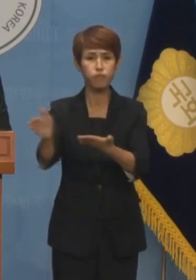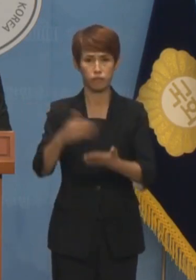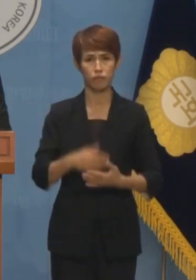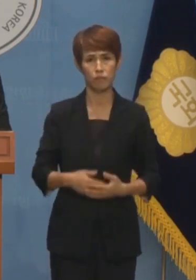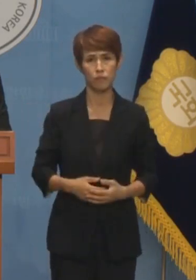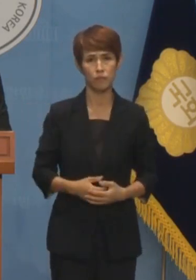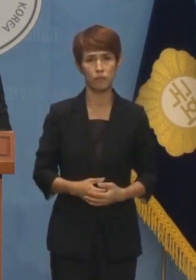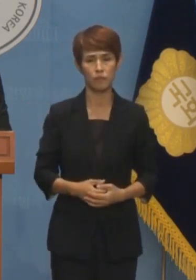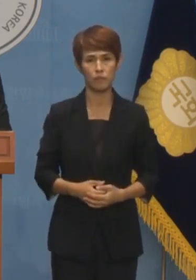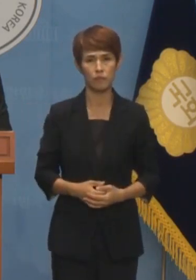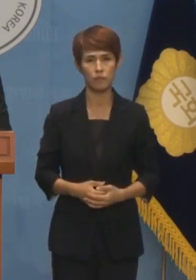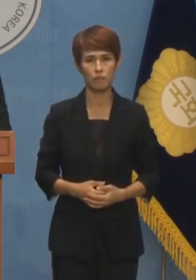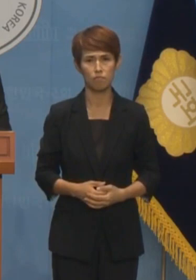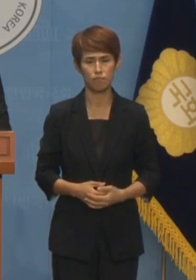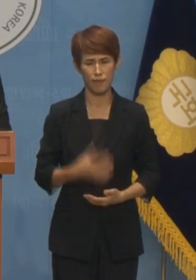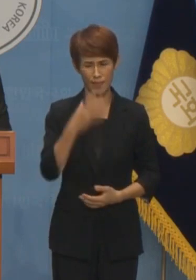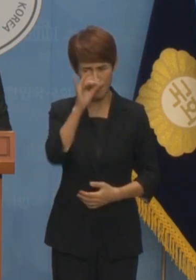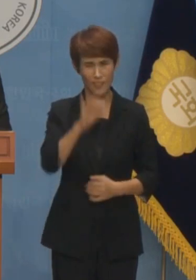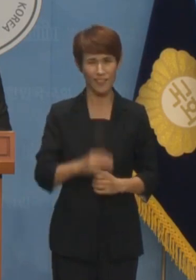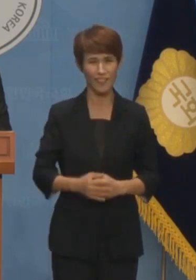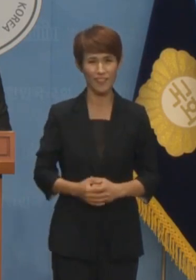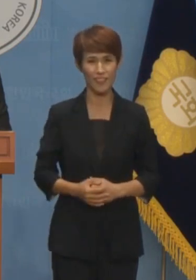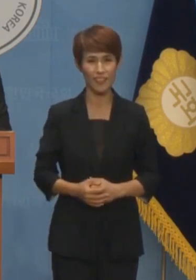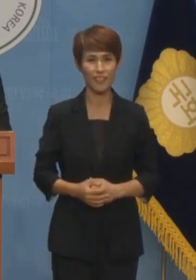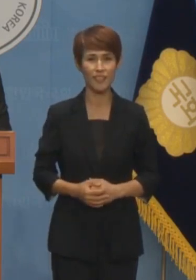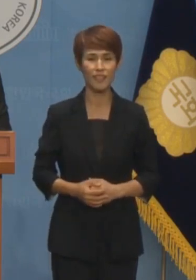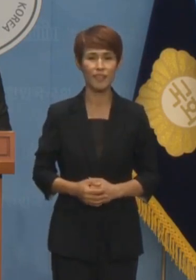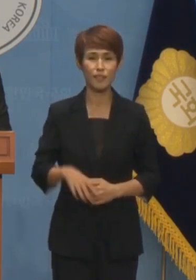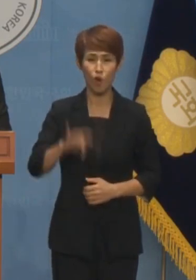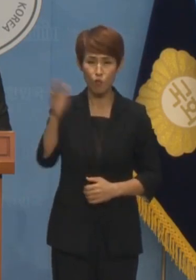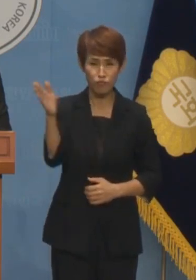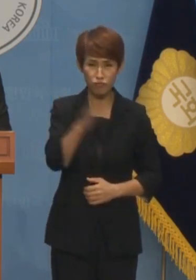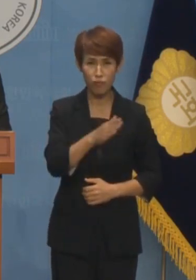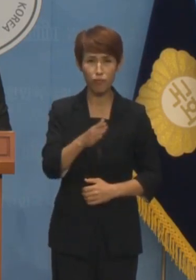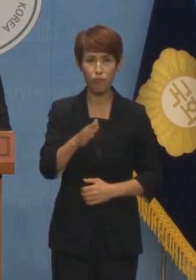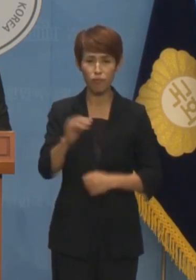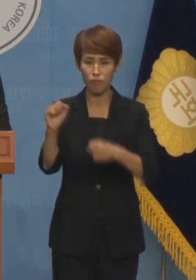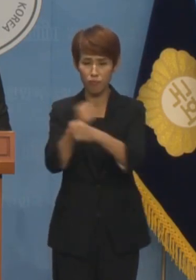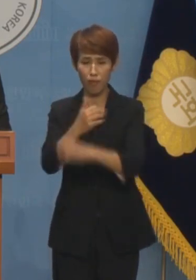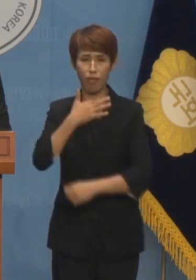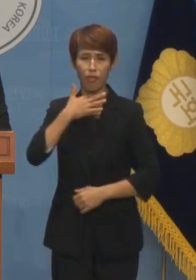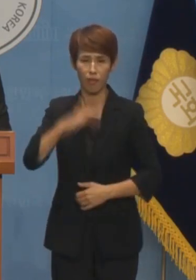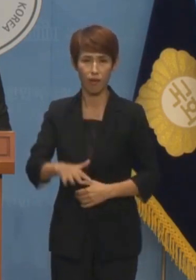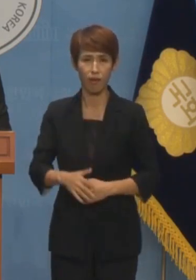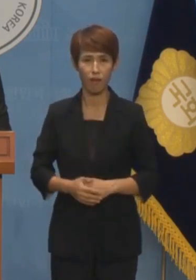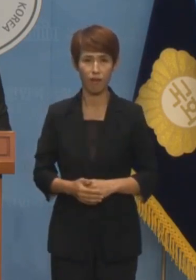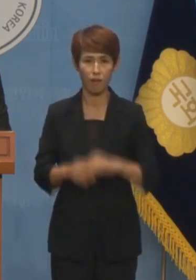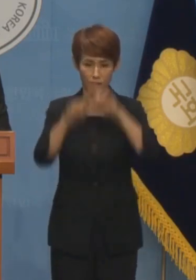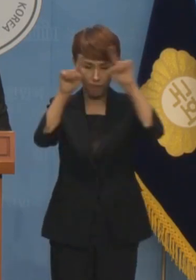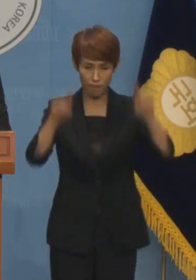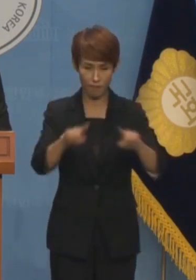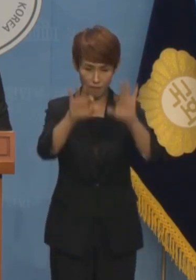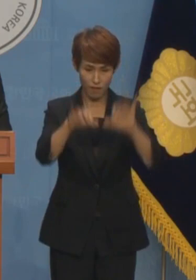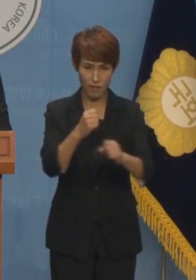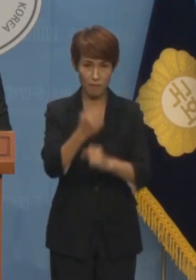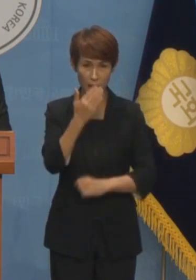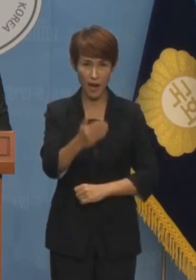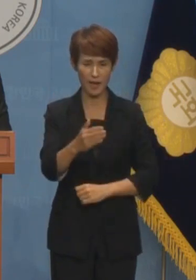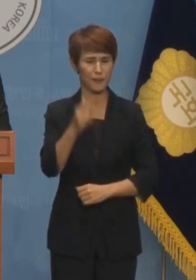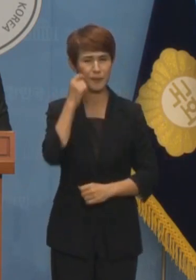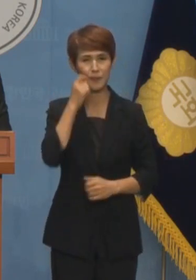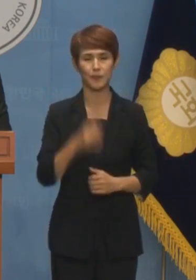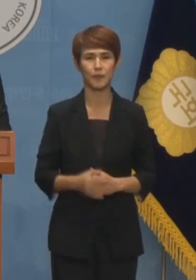합니다. 당연합니다. 애초에 없는 내용을 무슨 수로 공소장에 집어넣겠습니까?